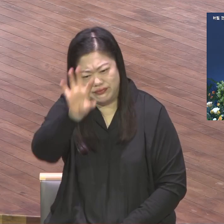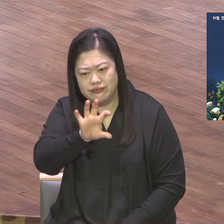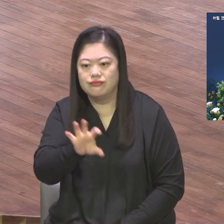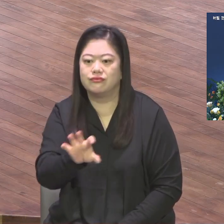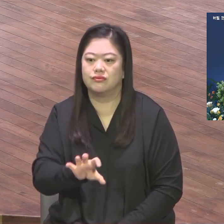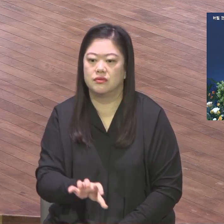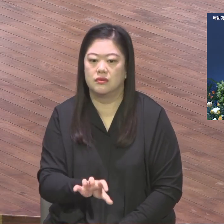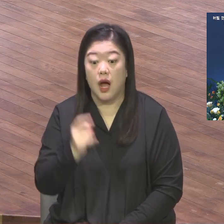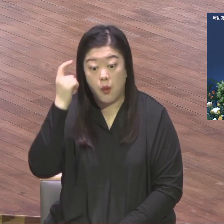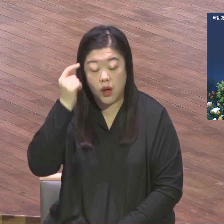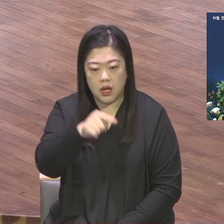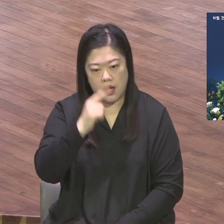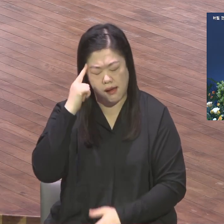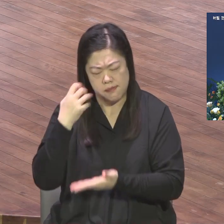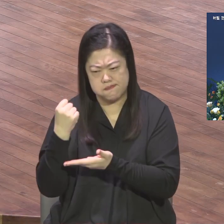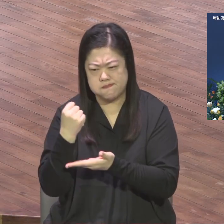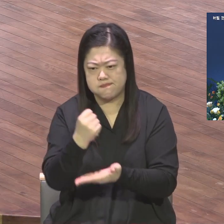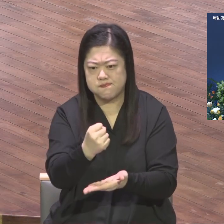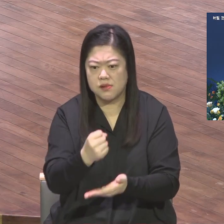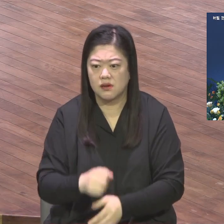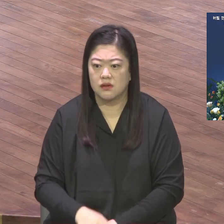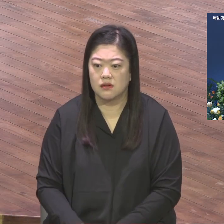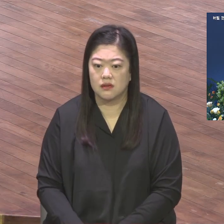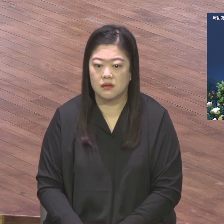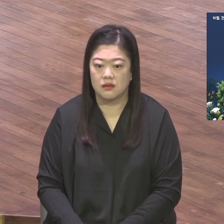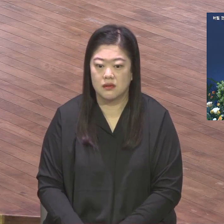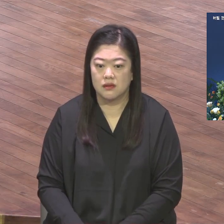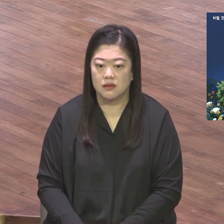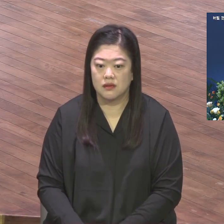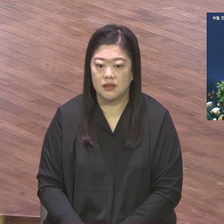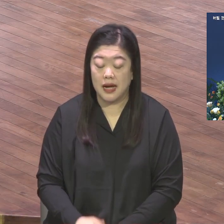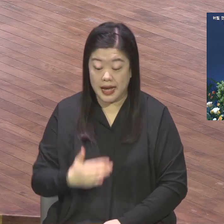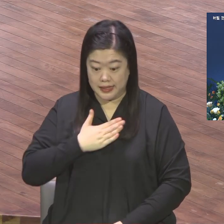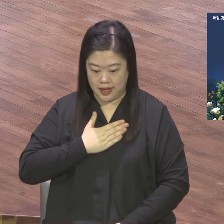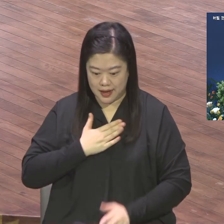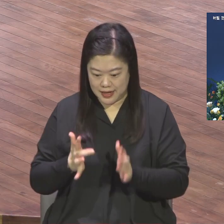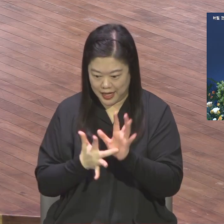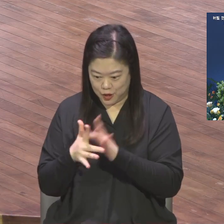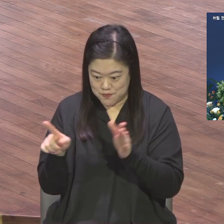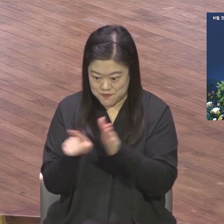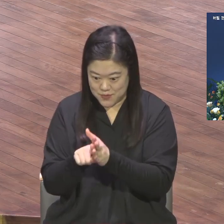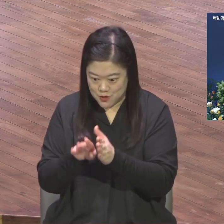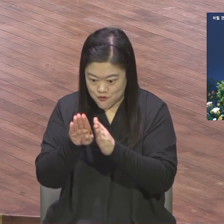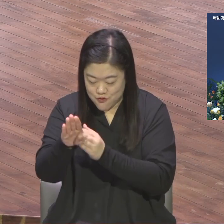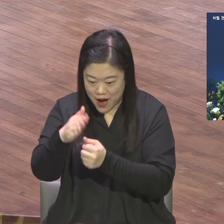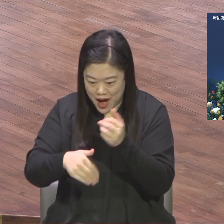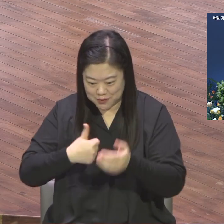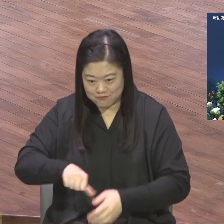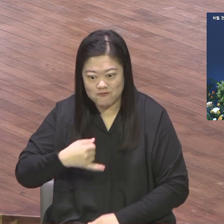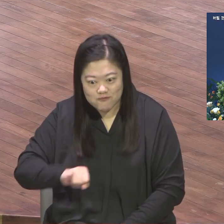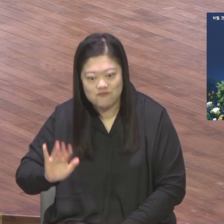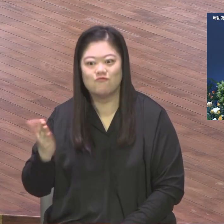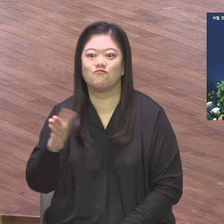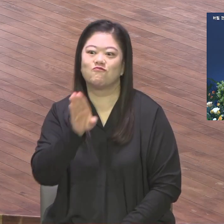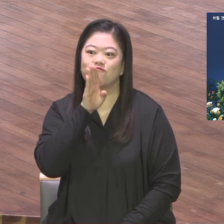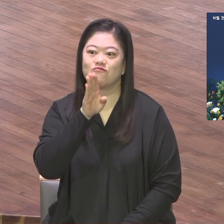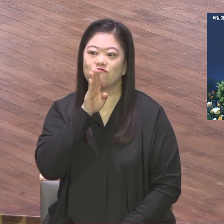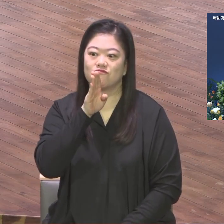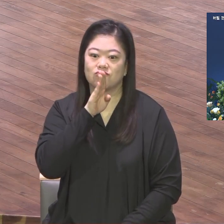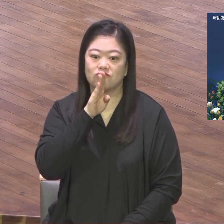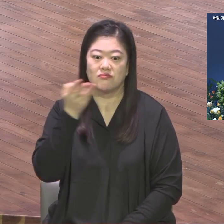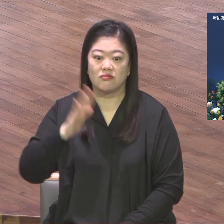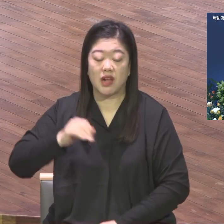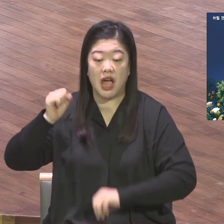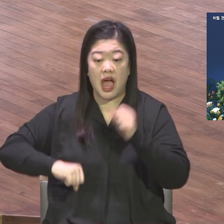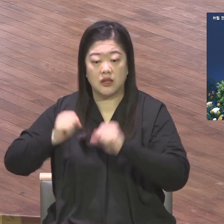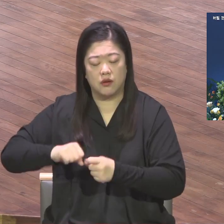신분과 수준. 신분은 정해졌는데 수준이야 맞아. 더 이상 과거에 잘못된